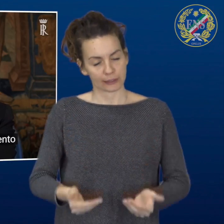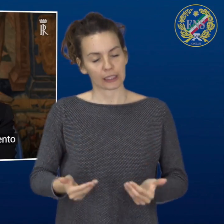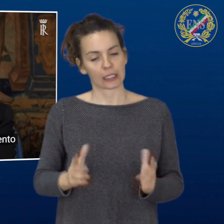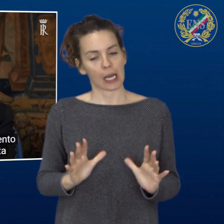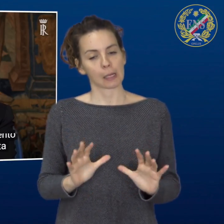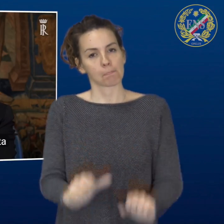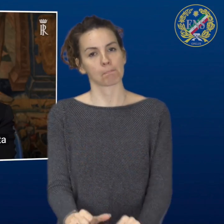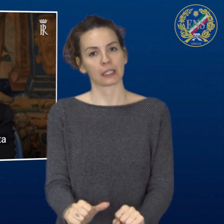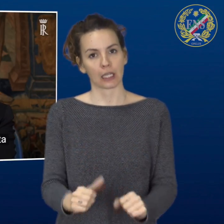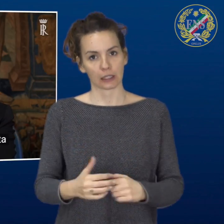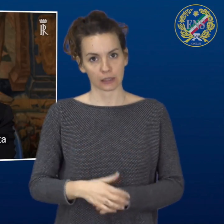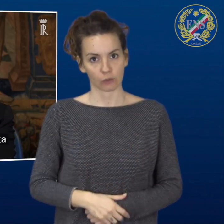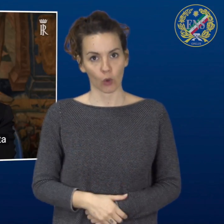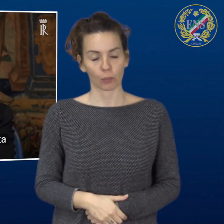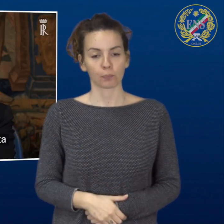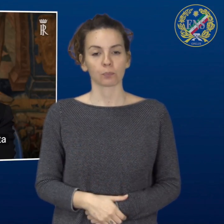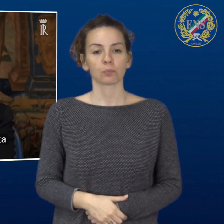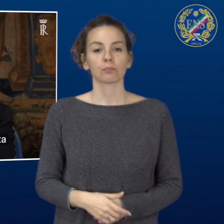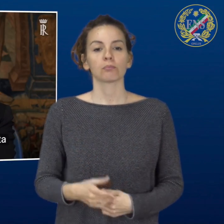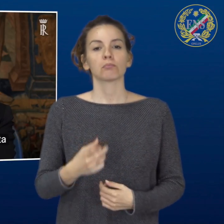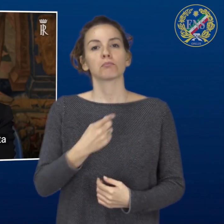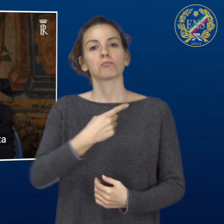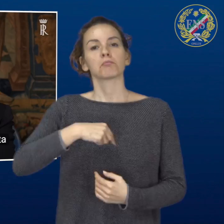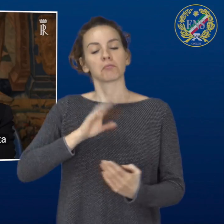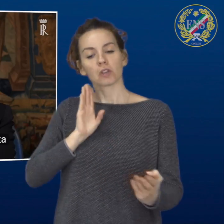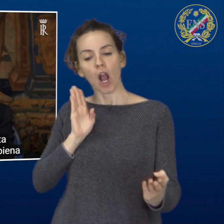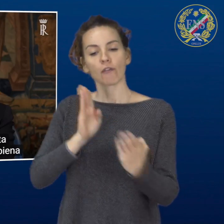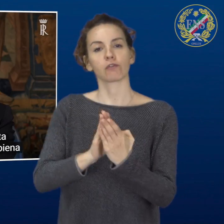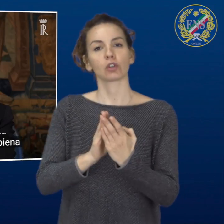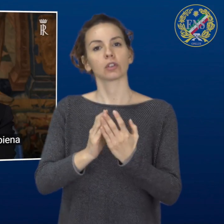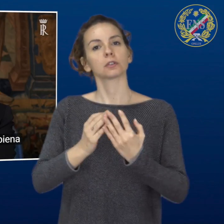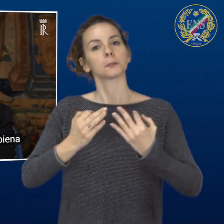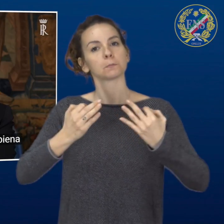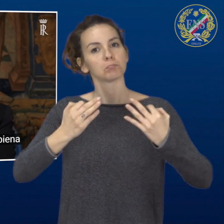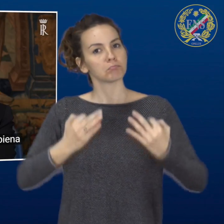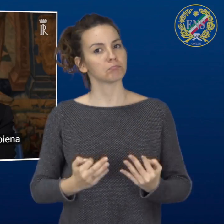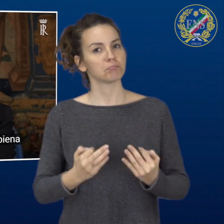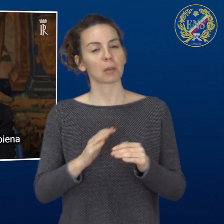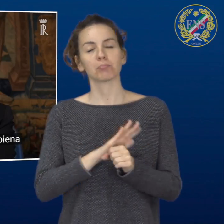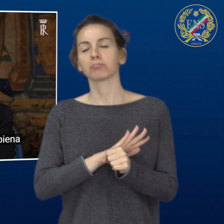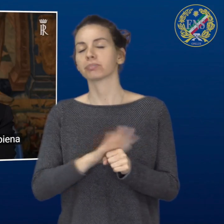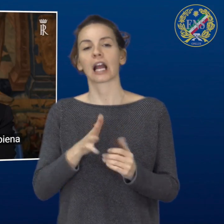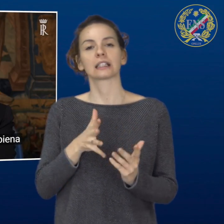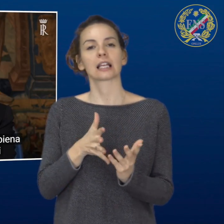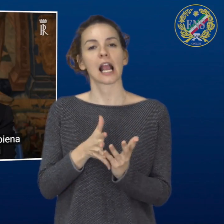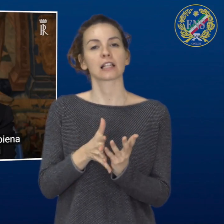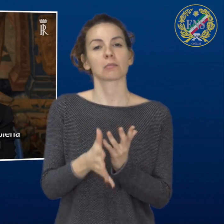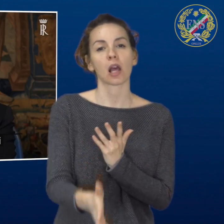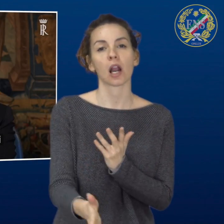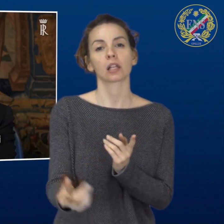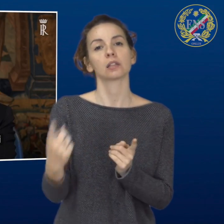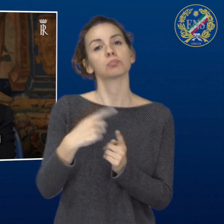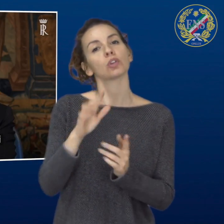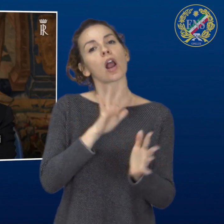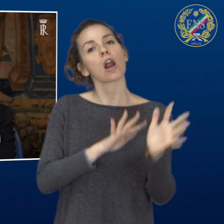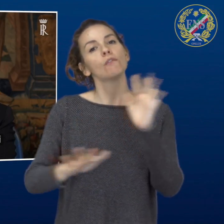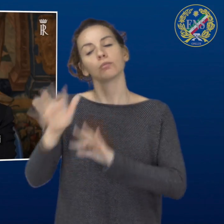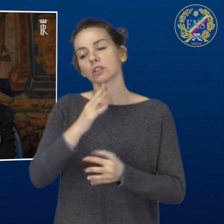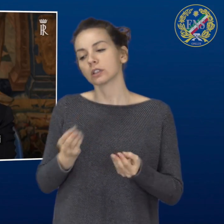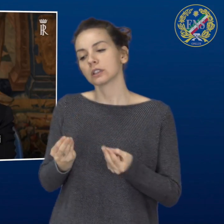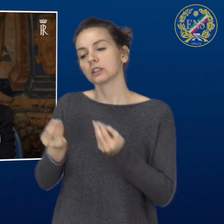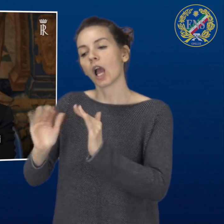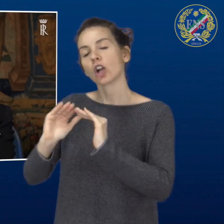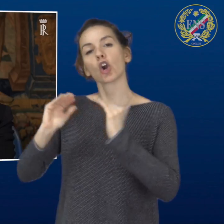Lo sta affrontando, doverosamente, con piena trasparenza e con completezza di informazione